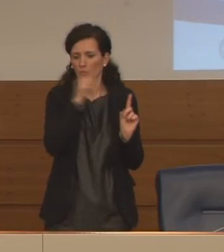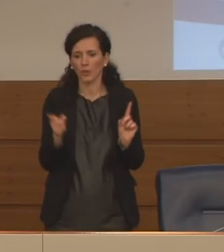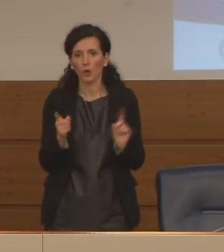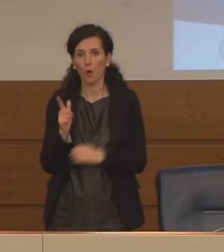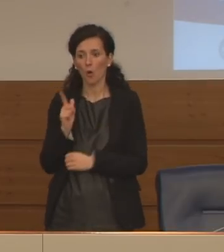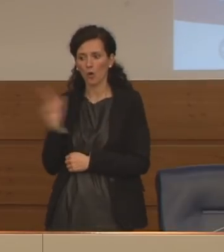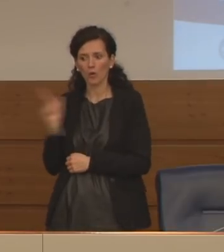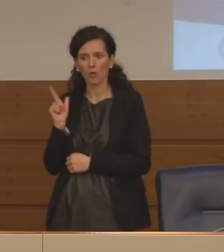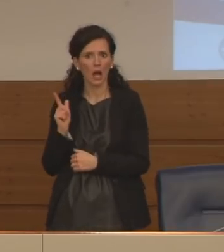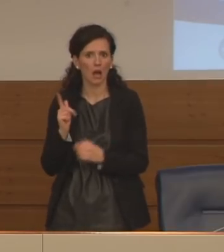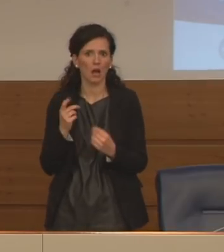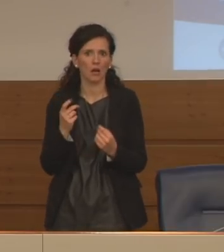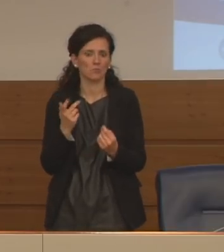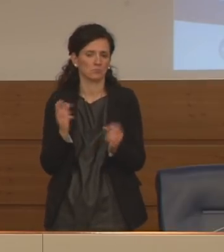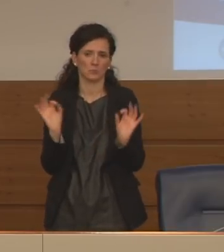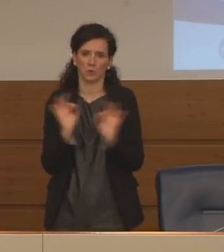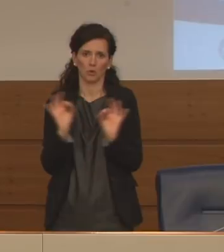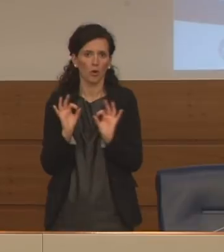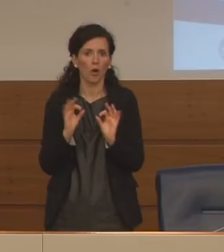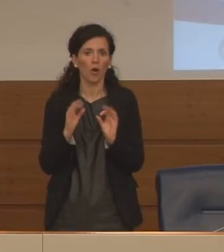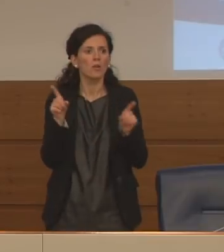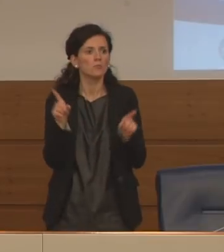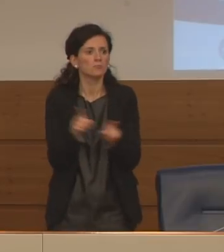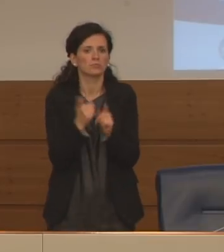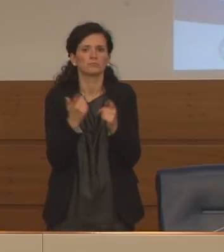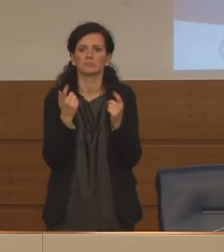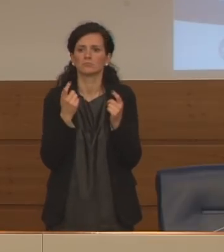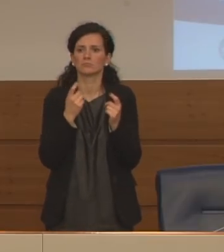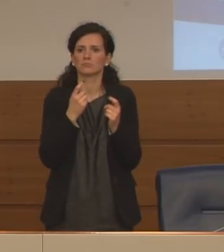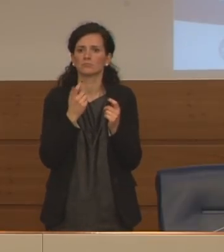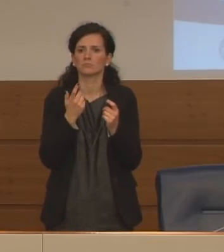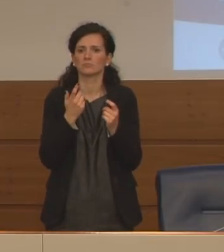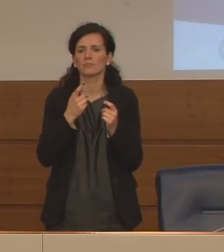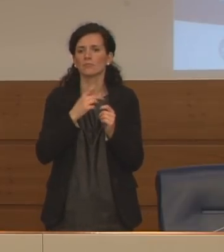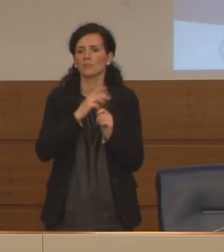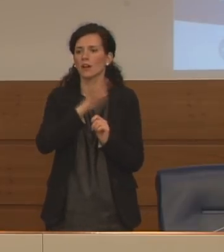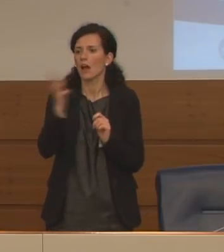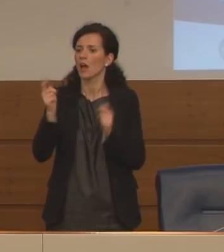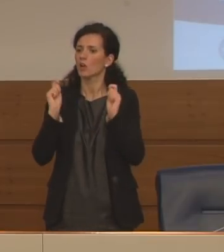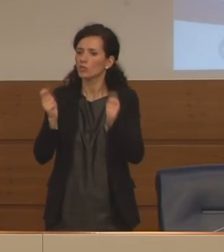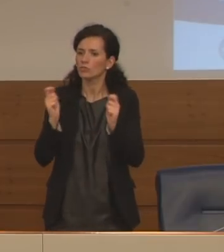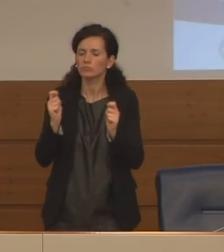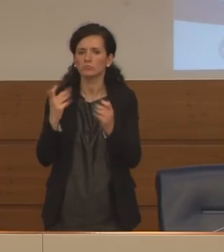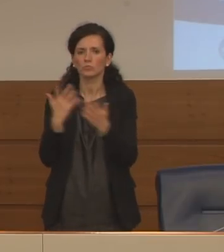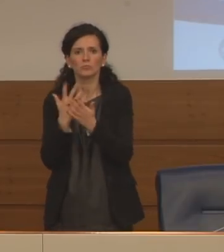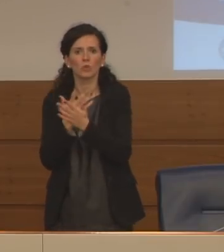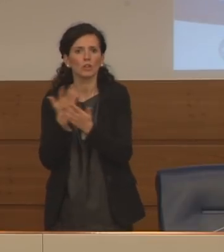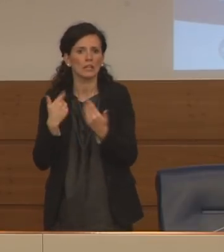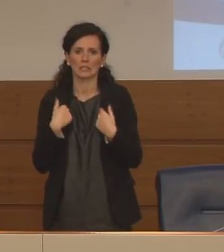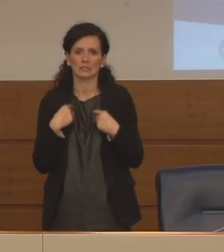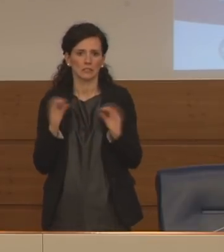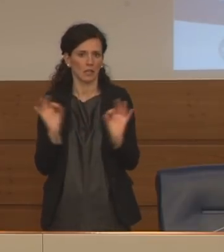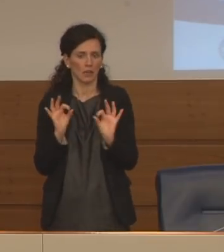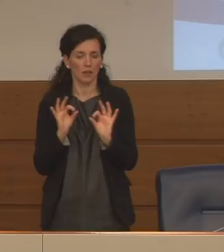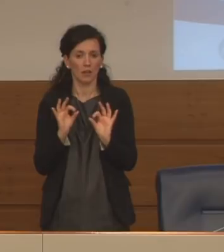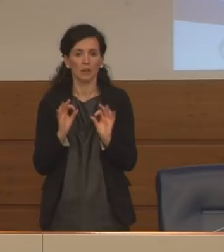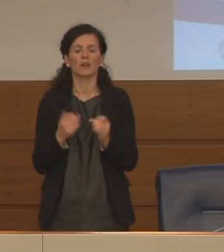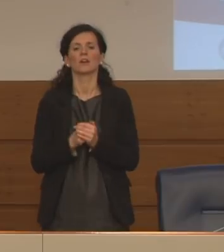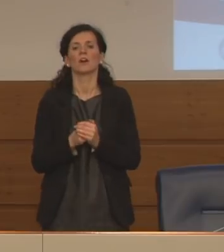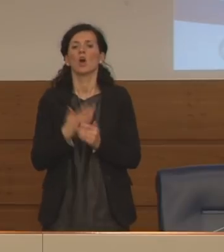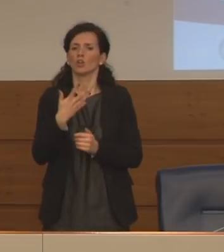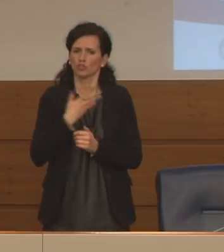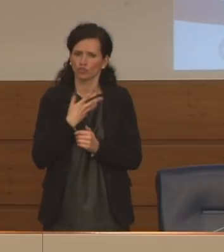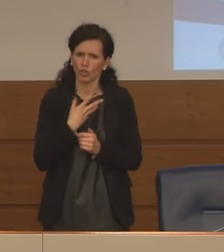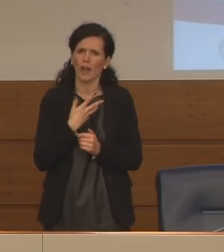arrivati e credo che neanche all'opinione pubblica come sapete sono arrivati a notizi questo tipo che ci siano invece